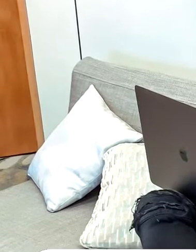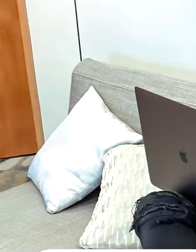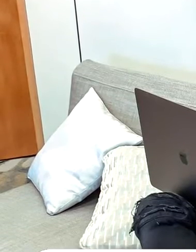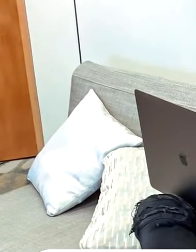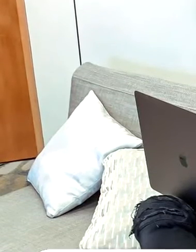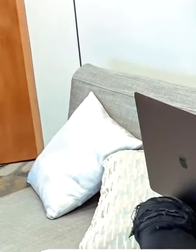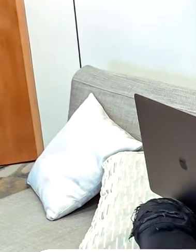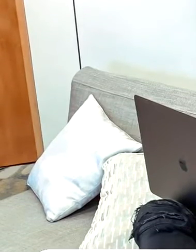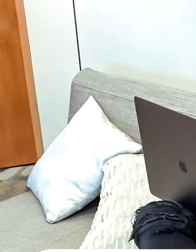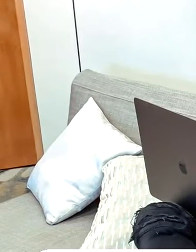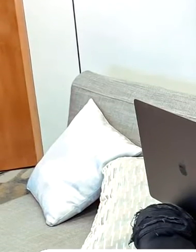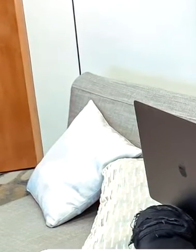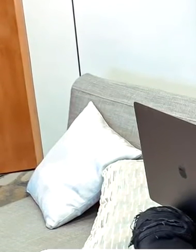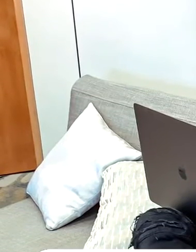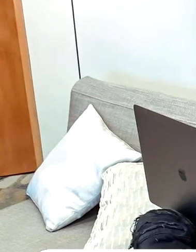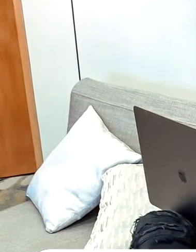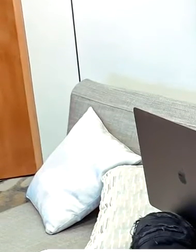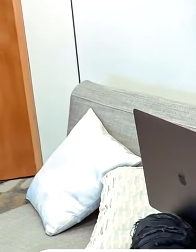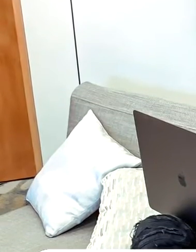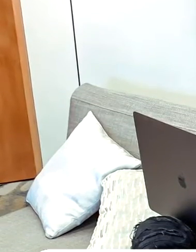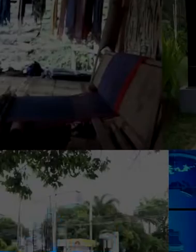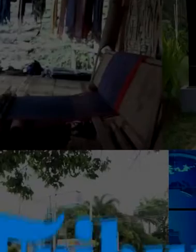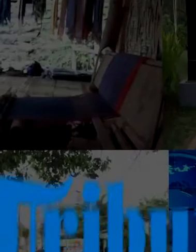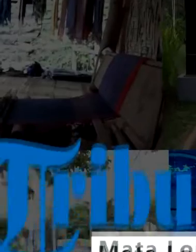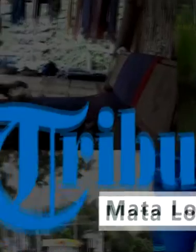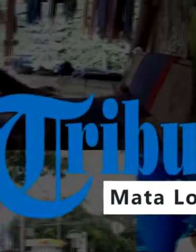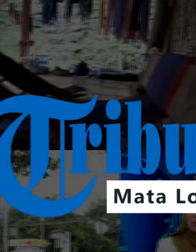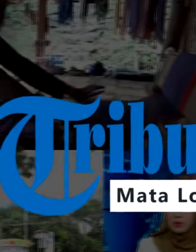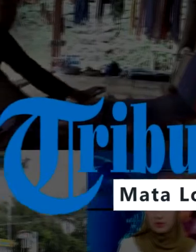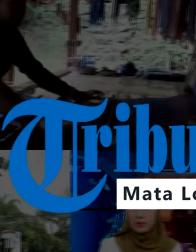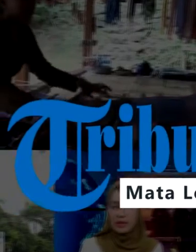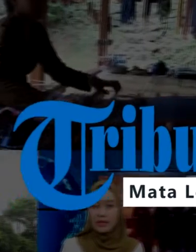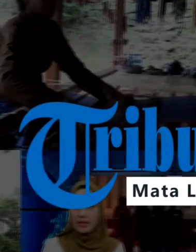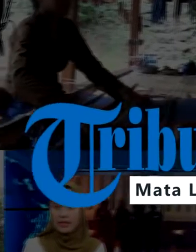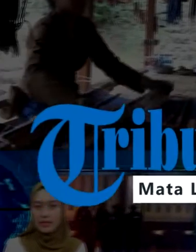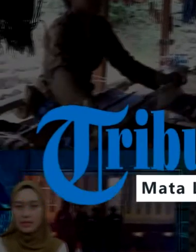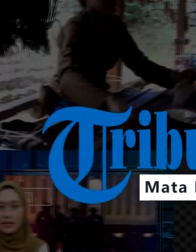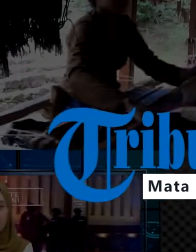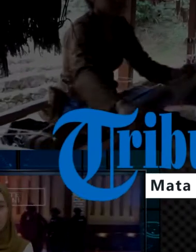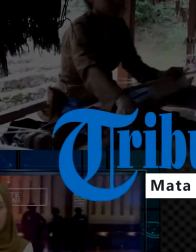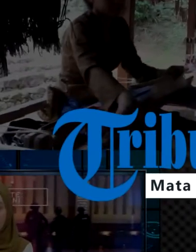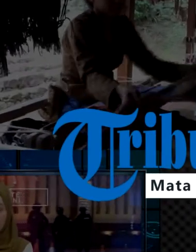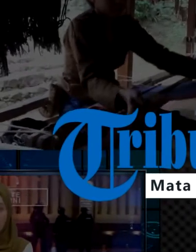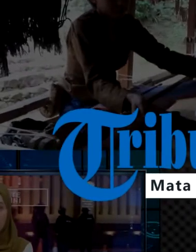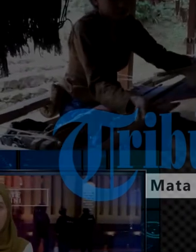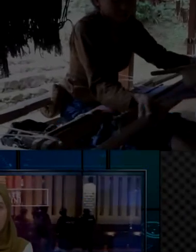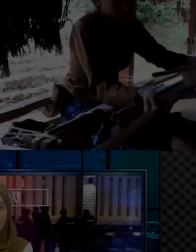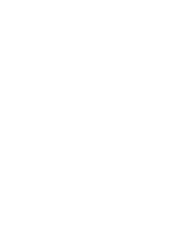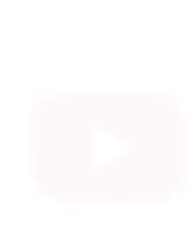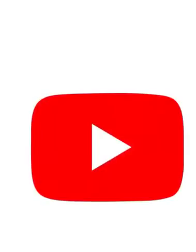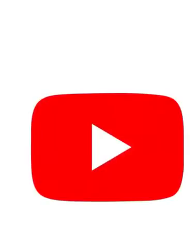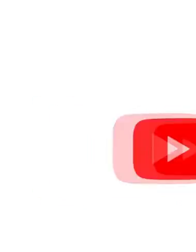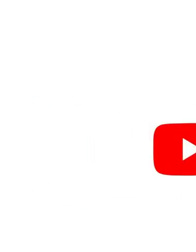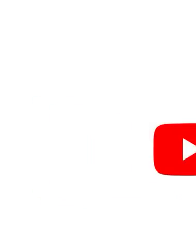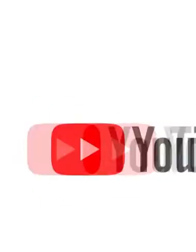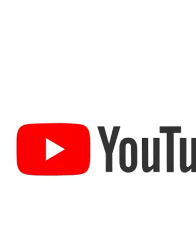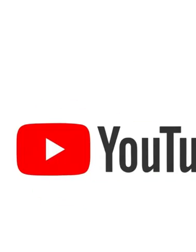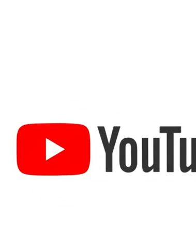demikian berita update terkini dan nantikan update berita lainnya hanya di channel YouTube Tribun banten.com